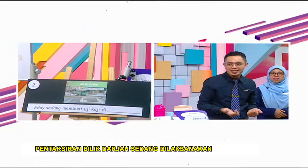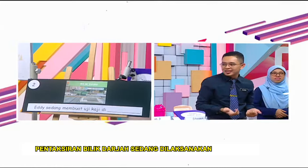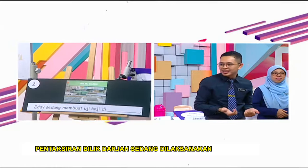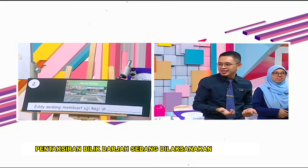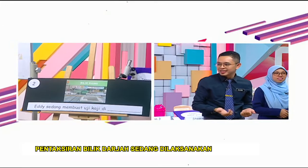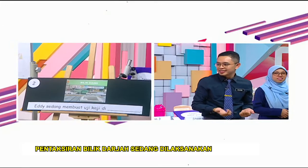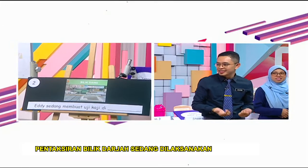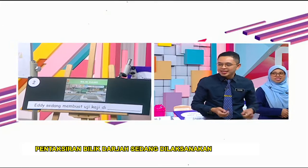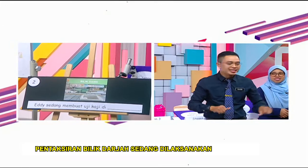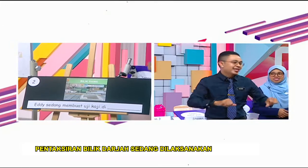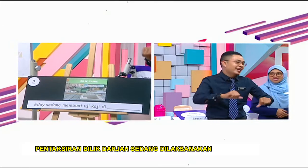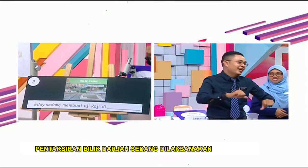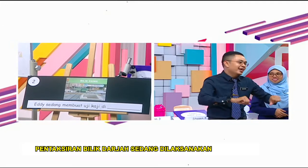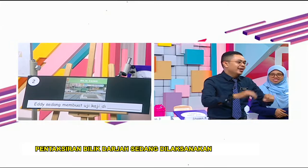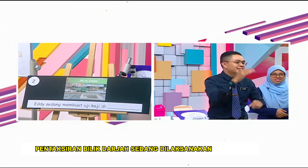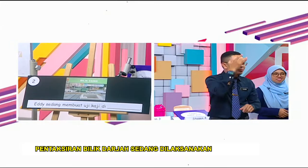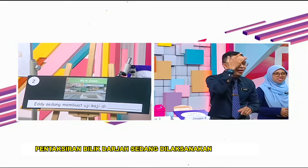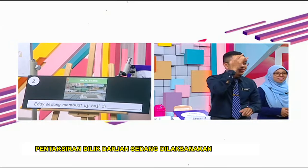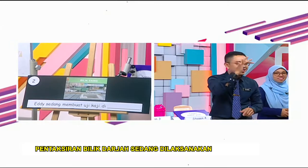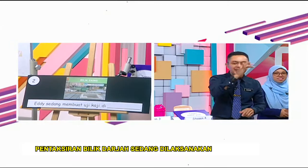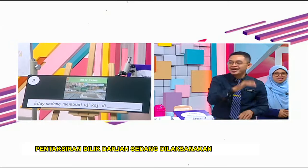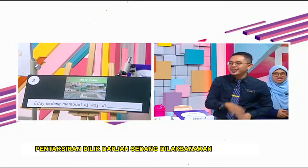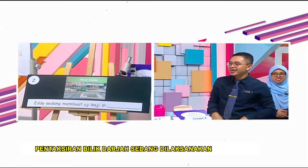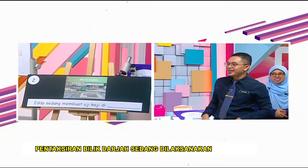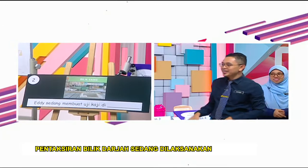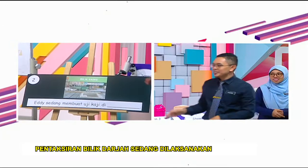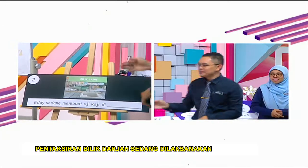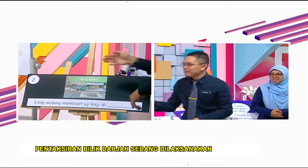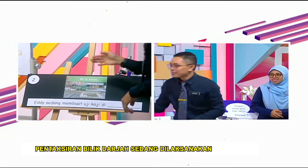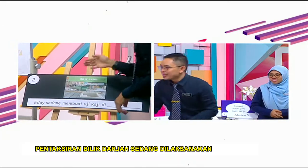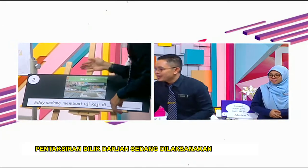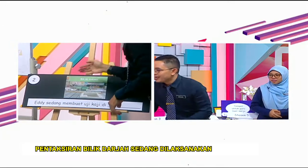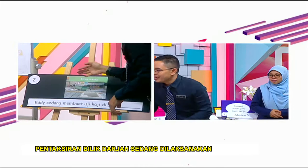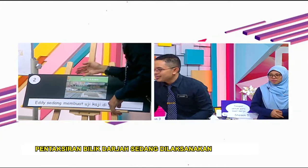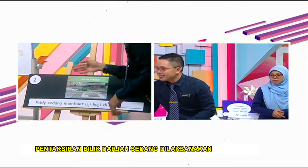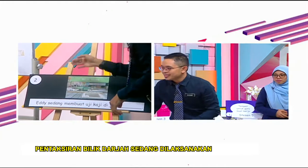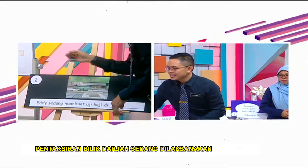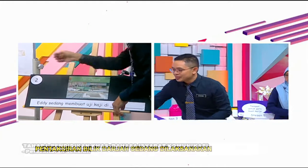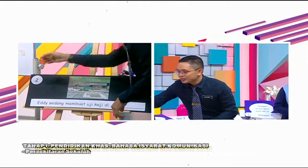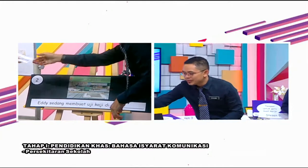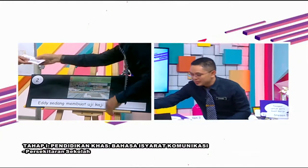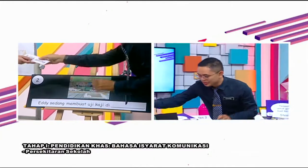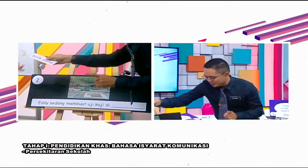bilik sains. Yes, pandai. Okey, di bilik sains. Dua